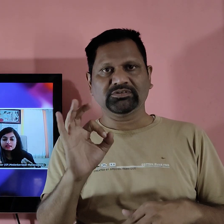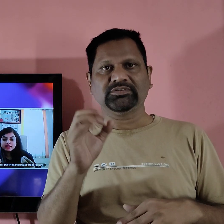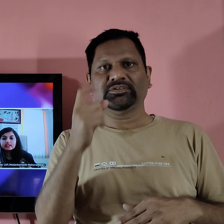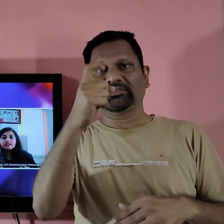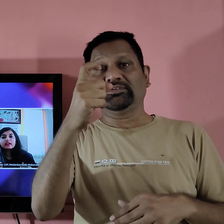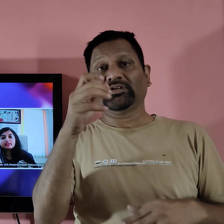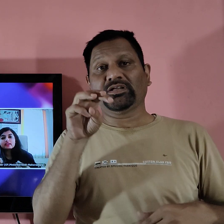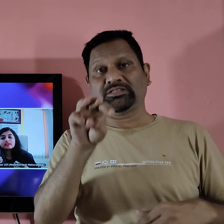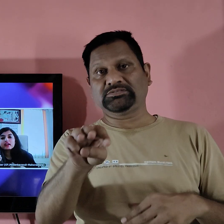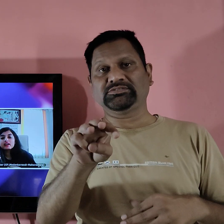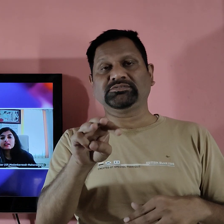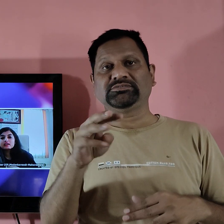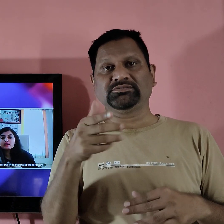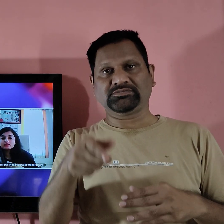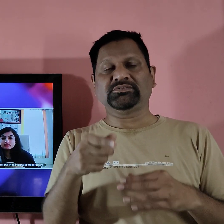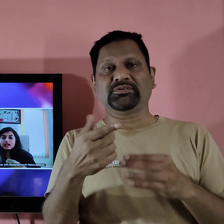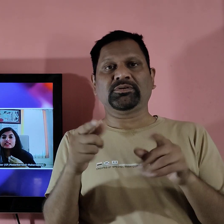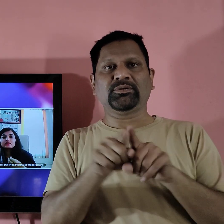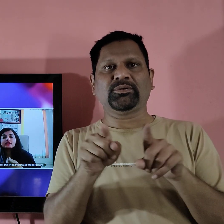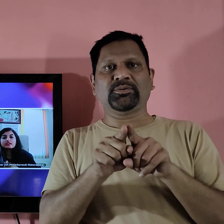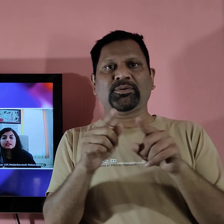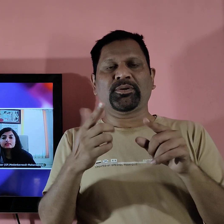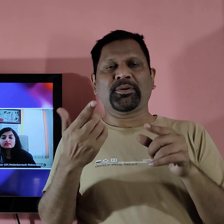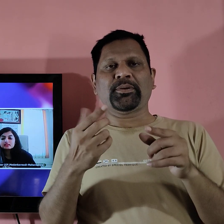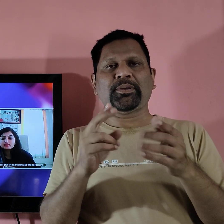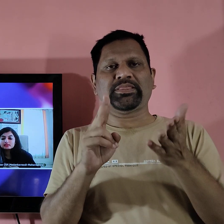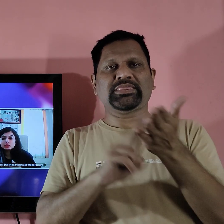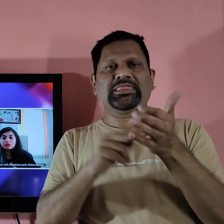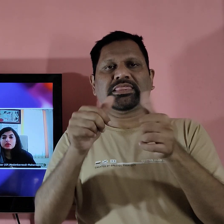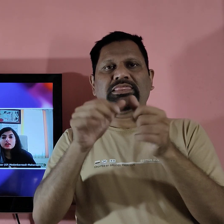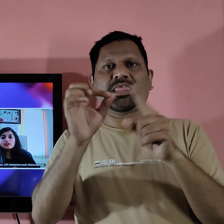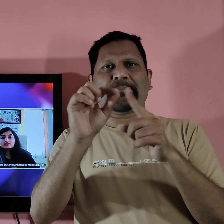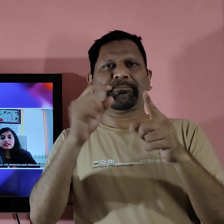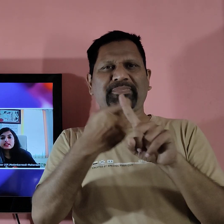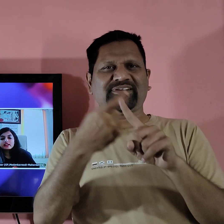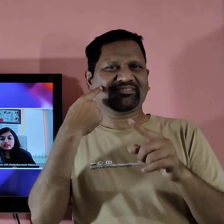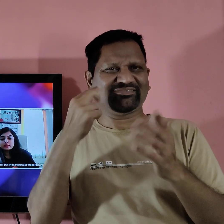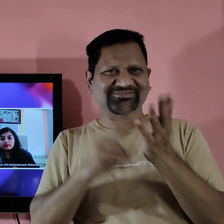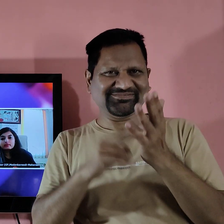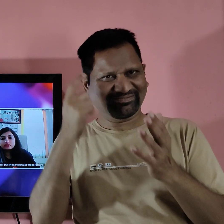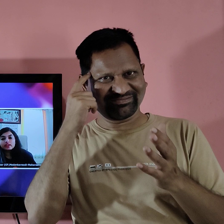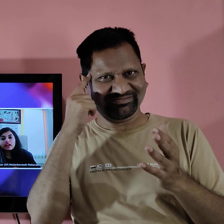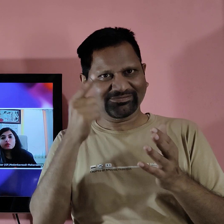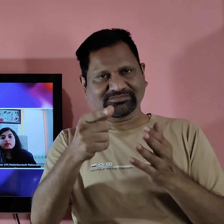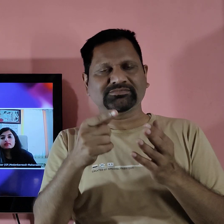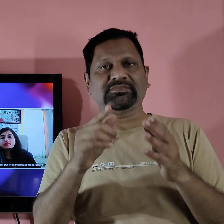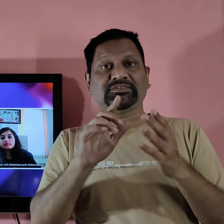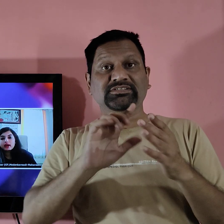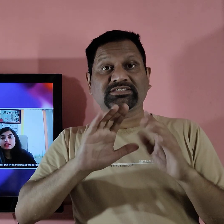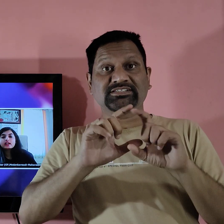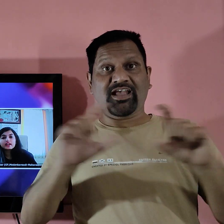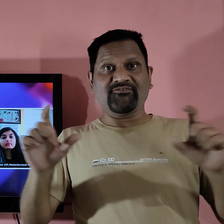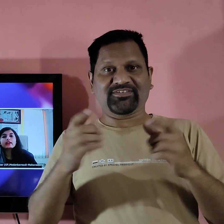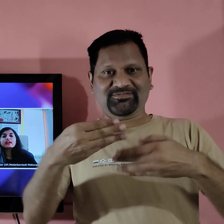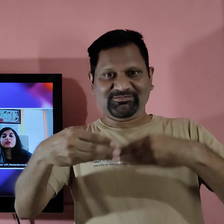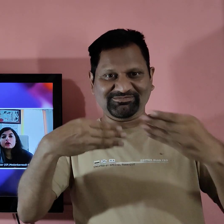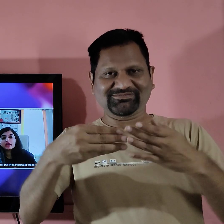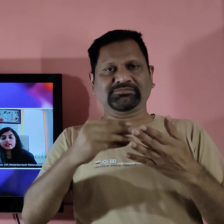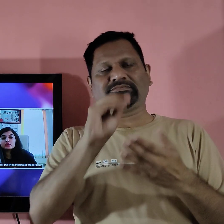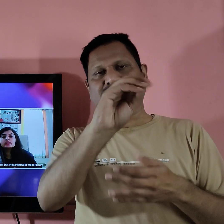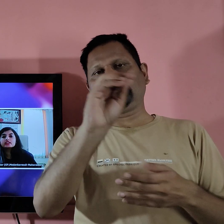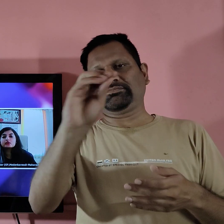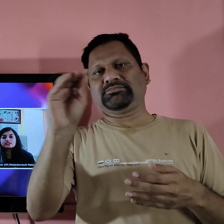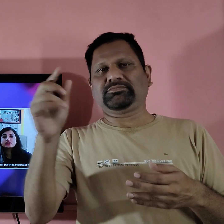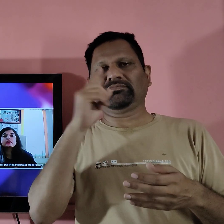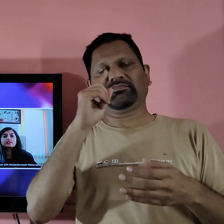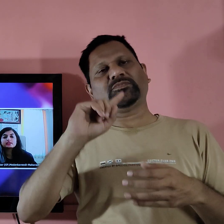7000 सैनिटरी नैपकिन का आशा वर्कर के थ्रू सैनिटरी नैपकिन पूरे गांव में बांटे। हर एक